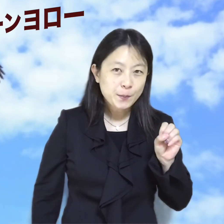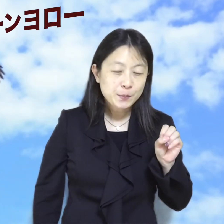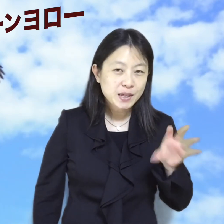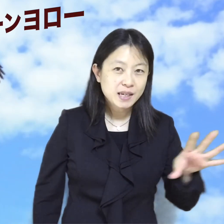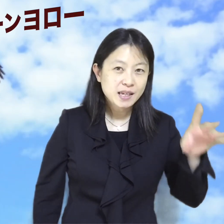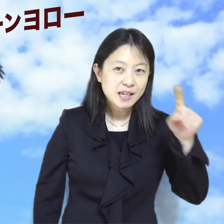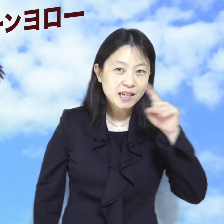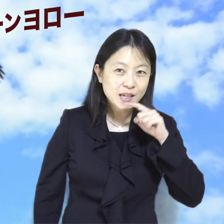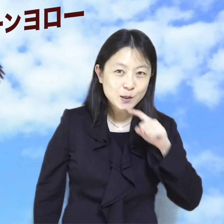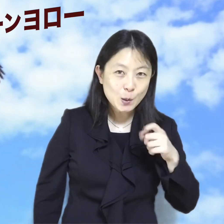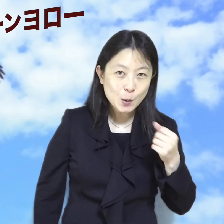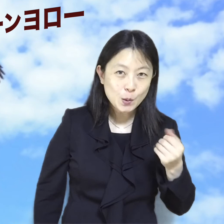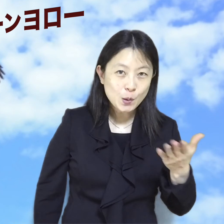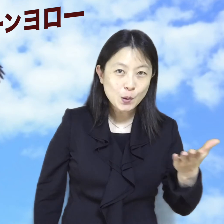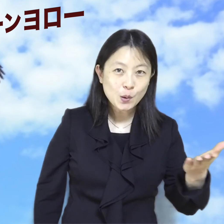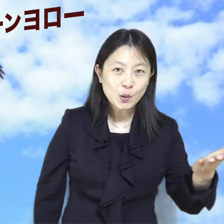ピーヨロ